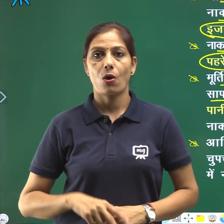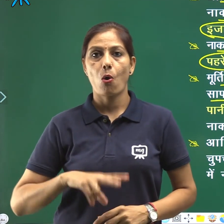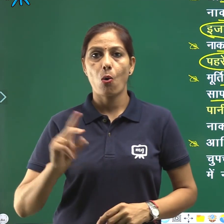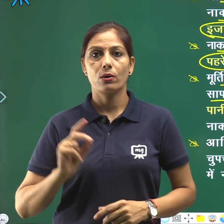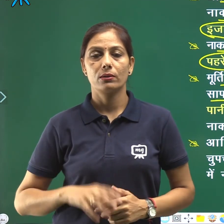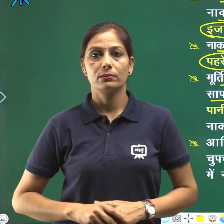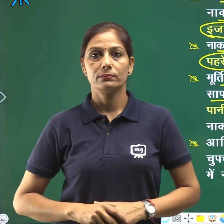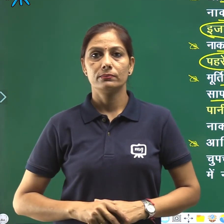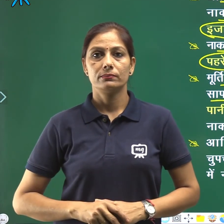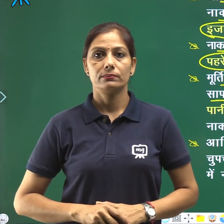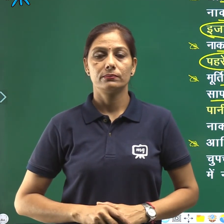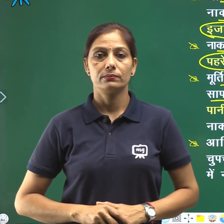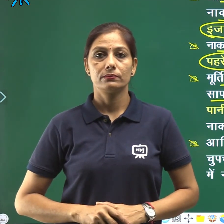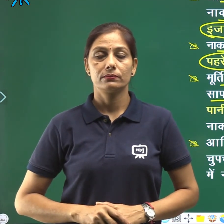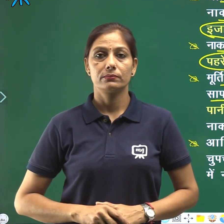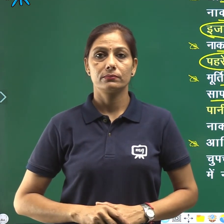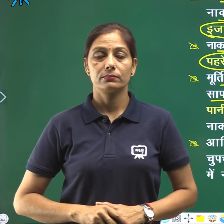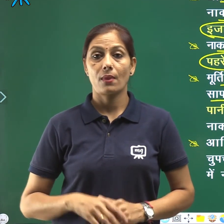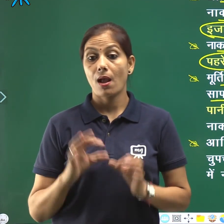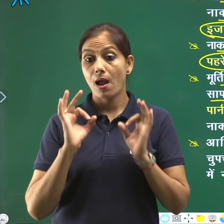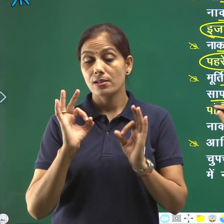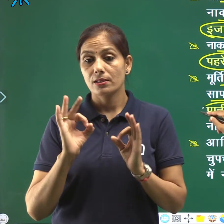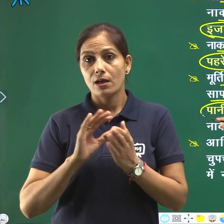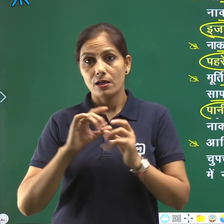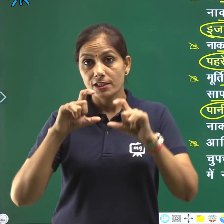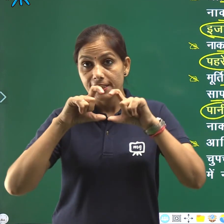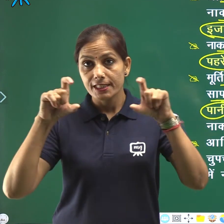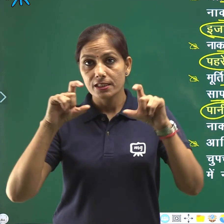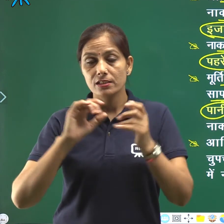और ताजा पानी डाला गया,